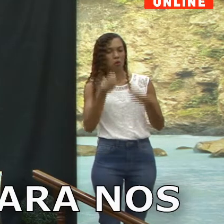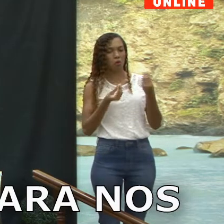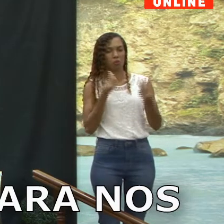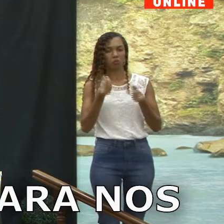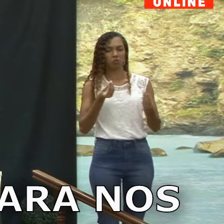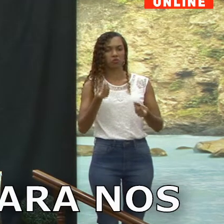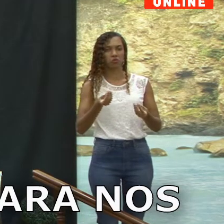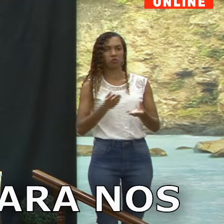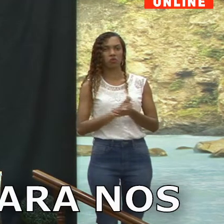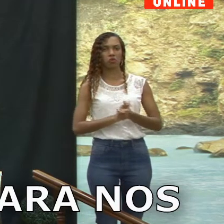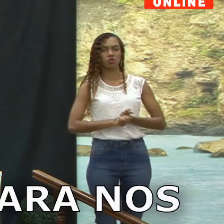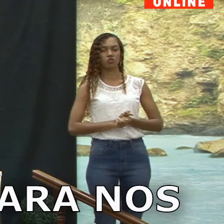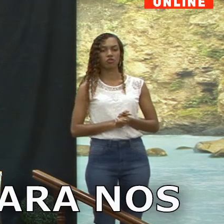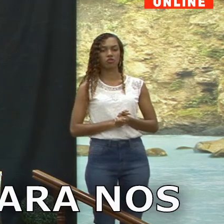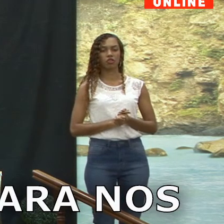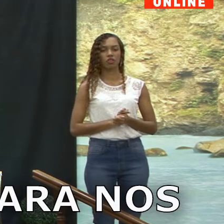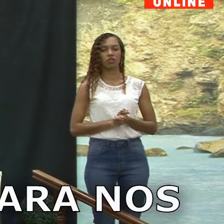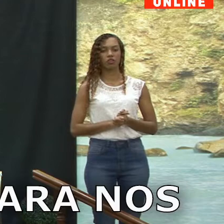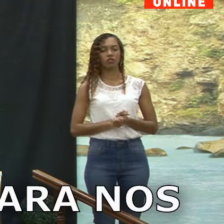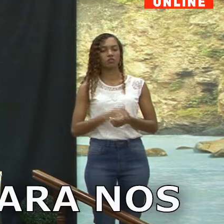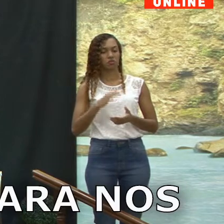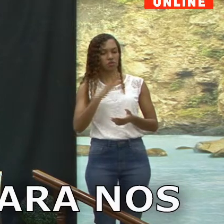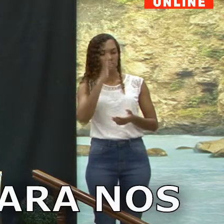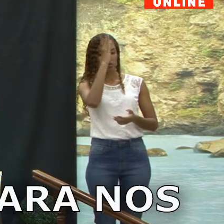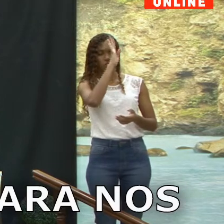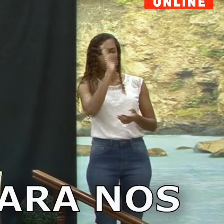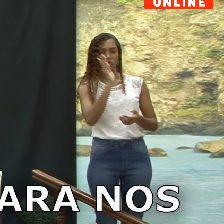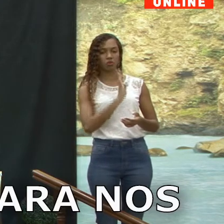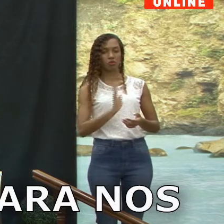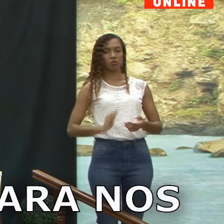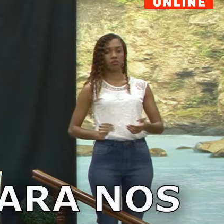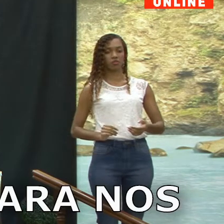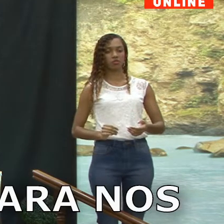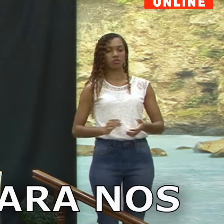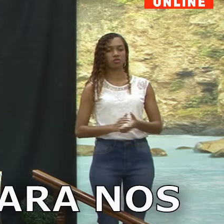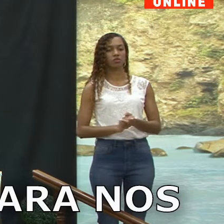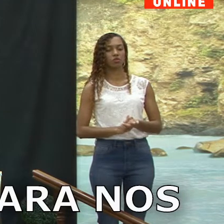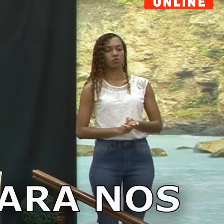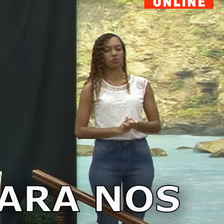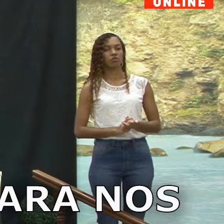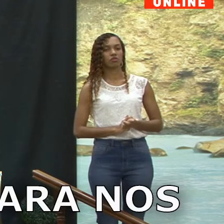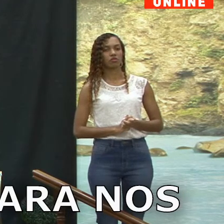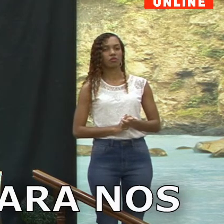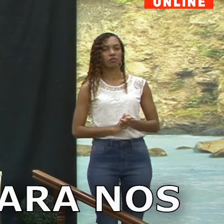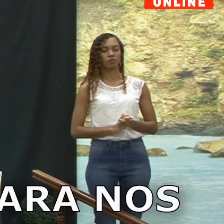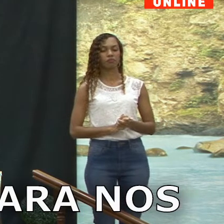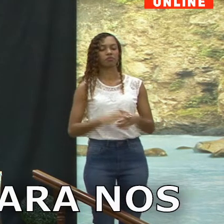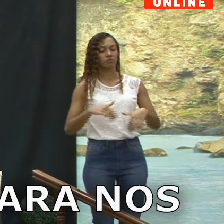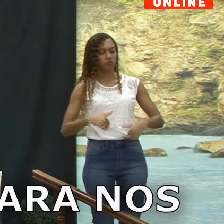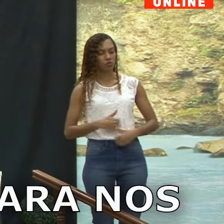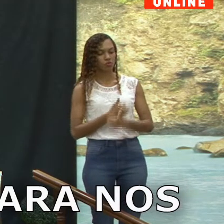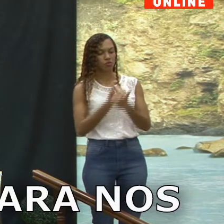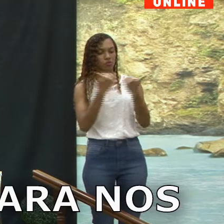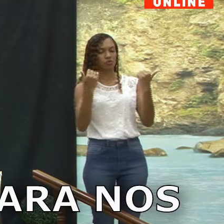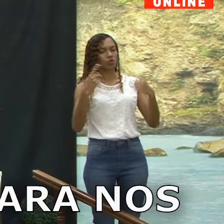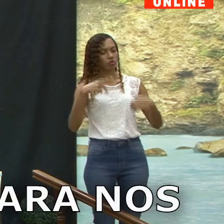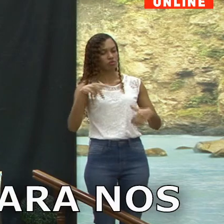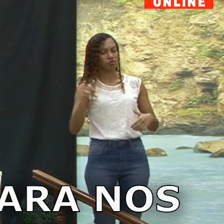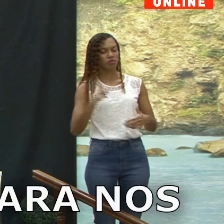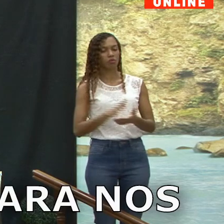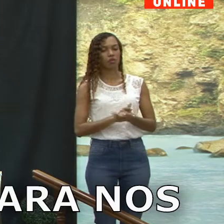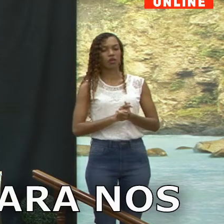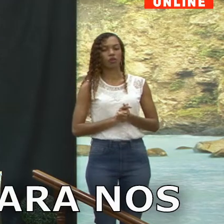melhor. O Brasil vai ter que mandar o seu melhor. Então, cada um vai passar